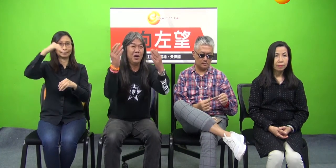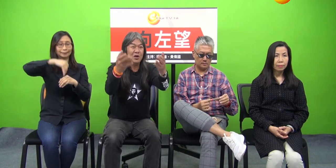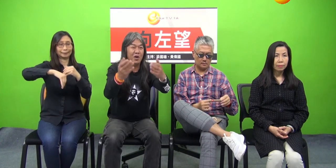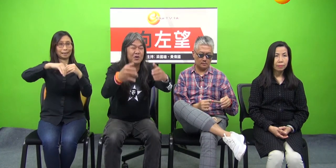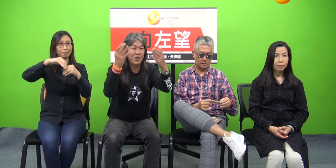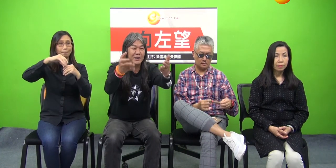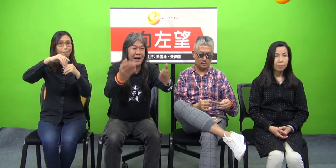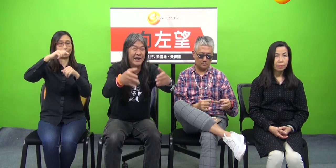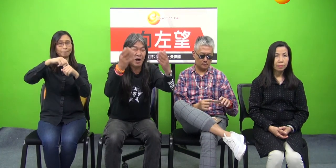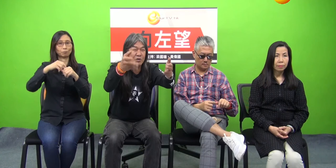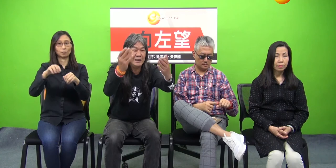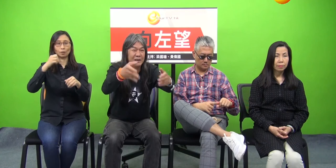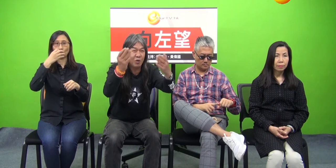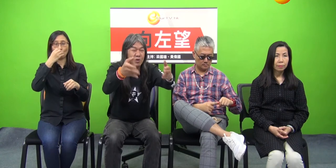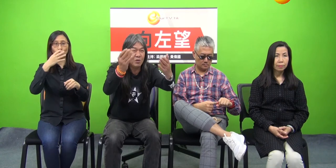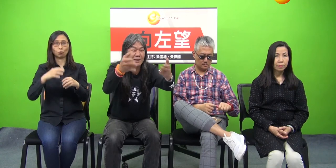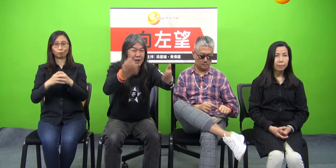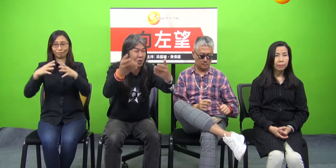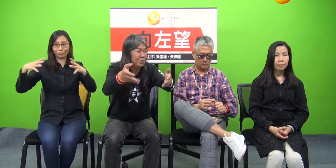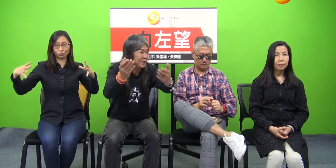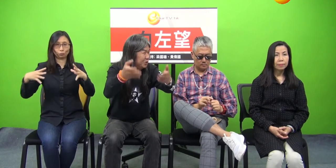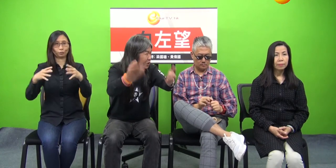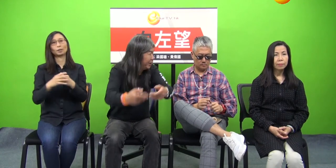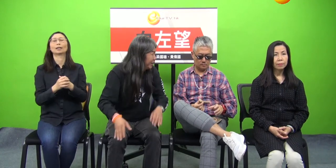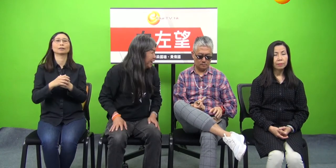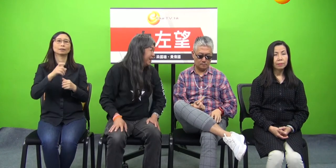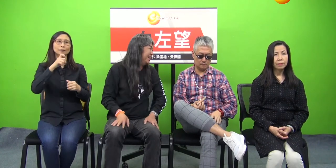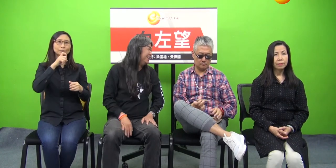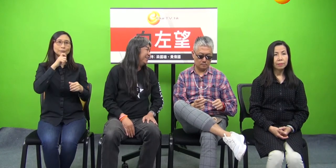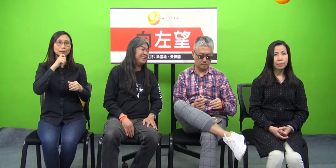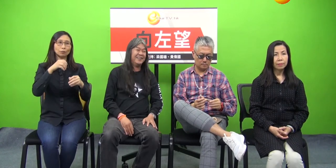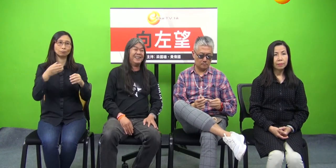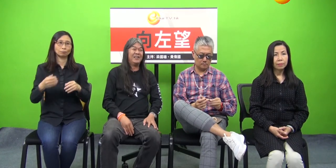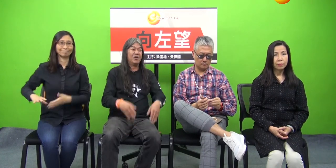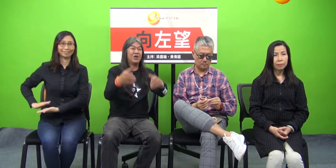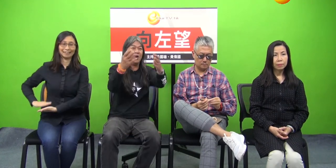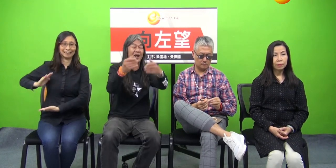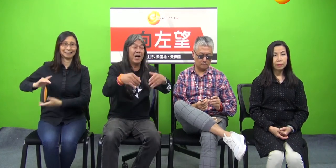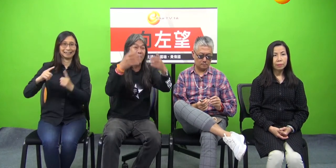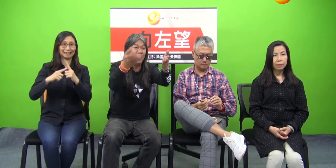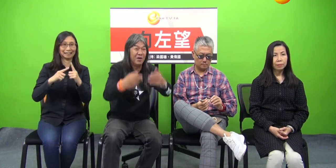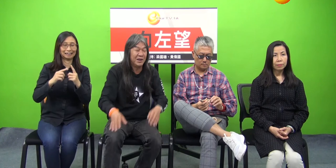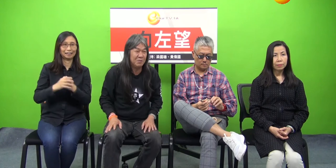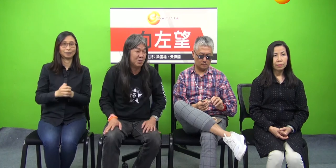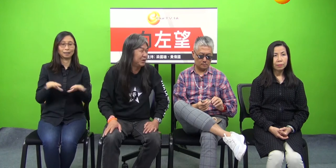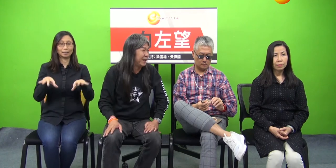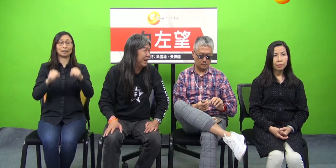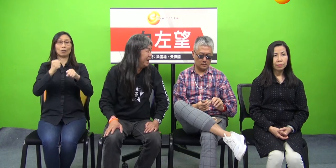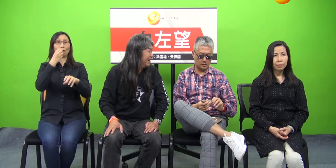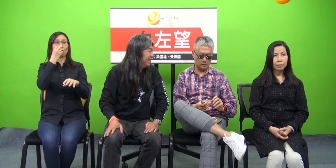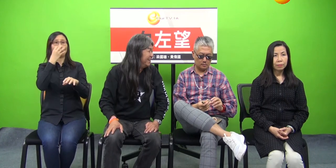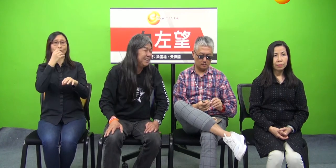全香港最大嘅有錢佬功能組別選區嚟㗎嘛。你跟他講話救下香港人，你咪傻的